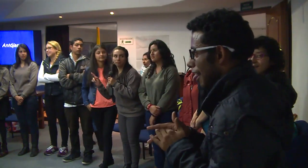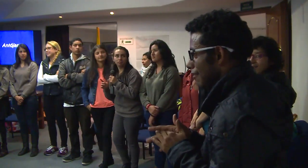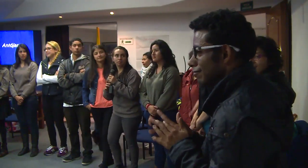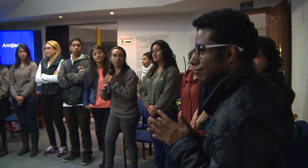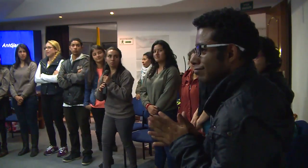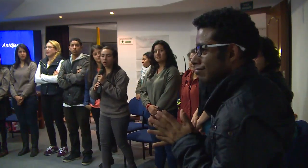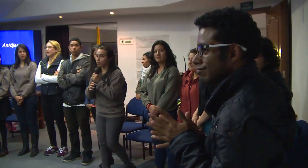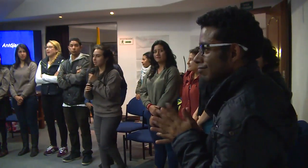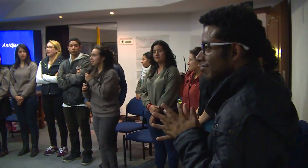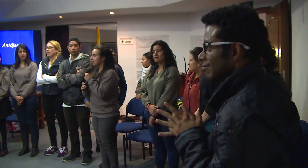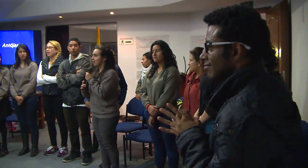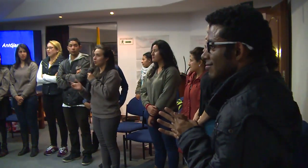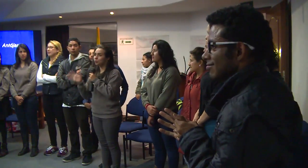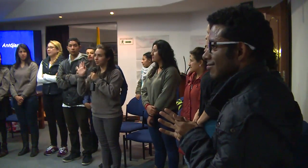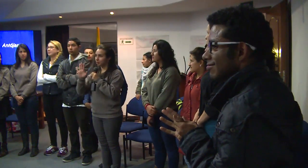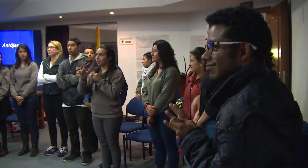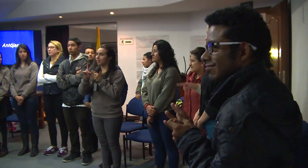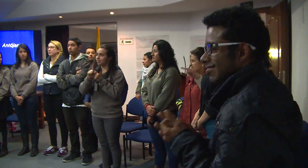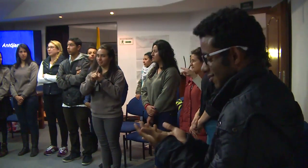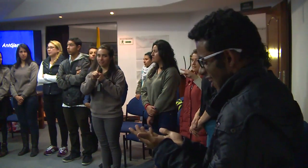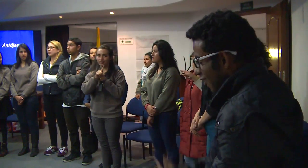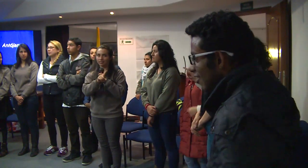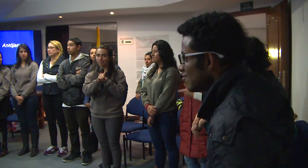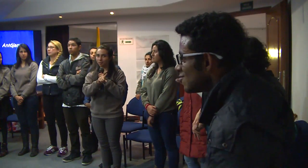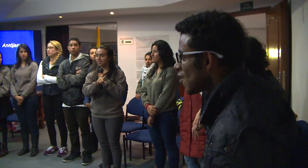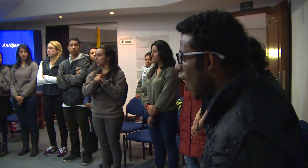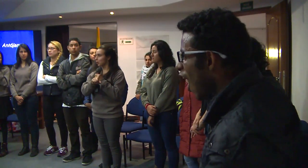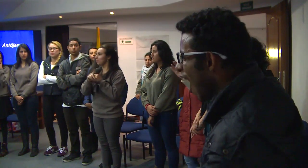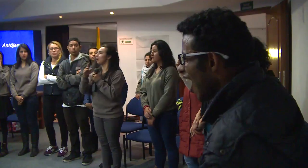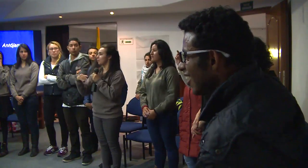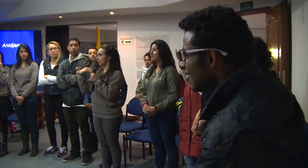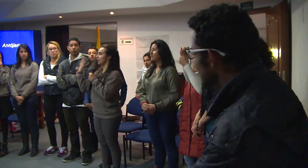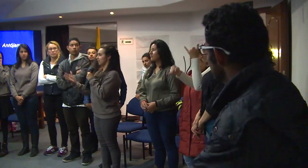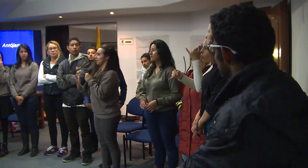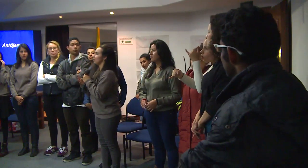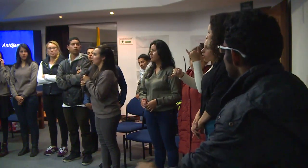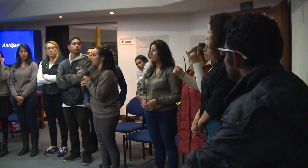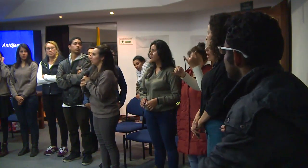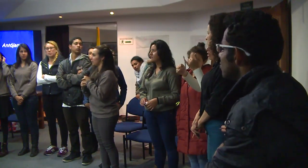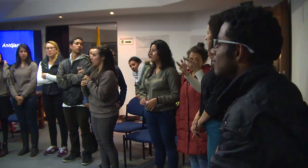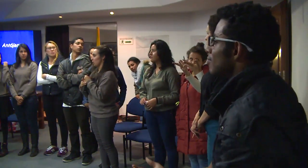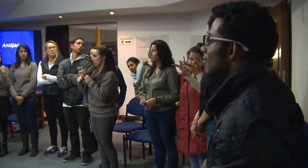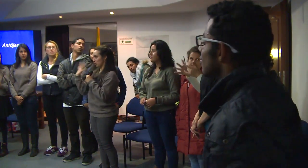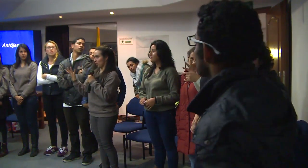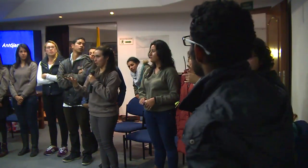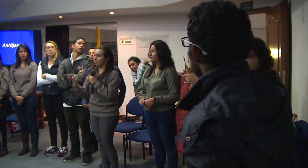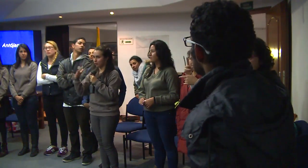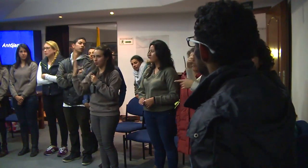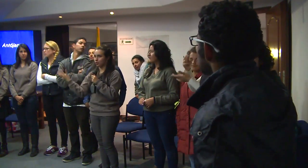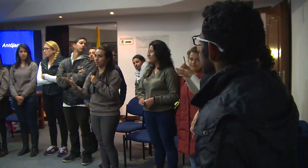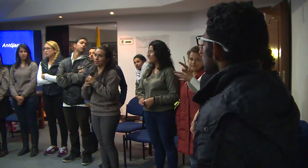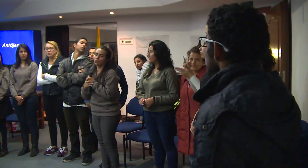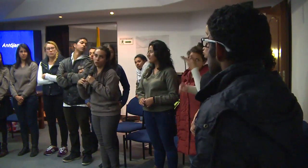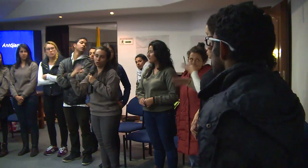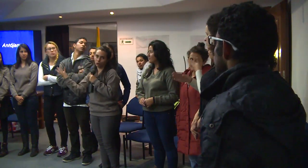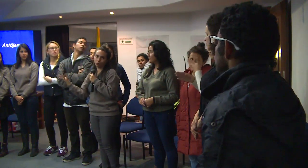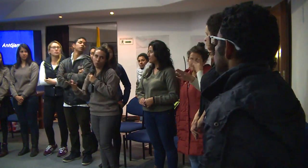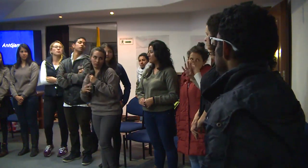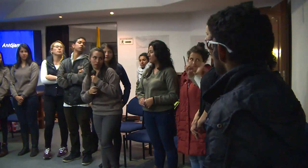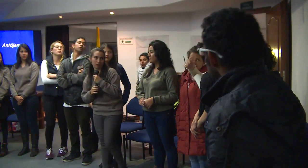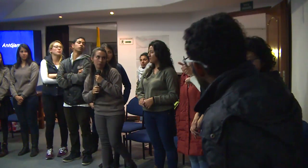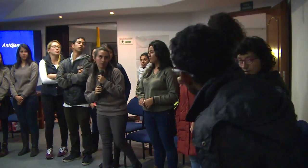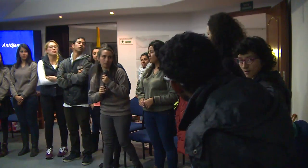Disculpen, vamos a hacer la última intervención para poder seguir con nuestro café, con los